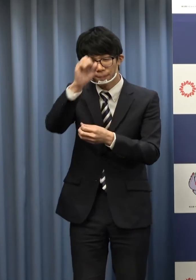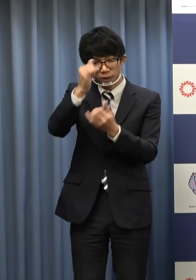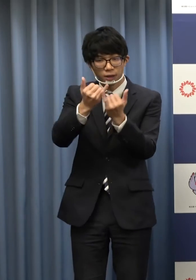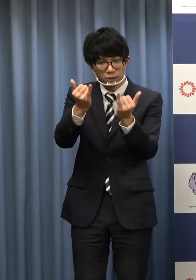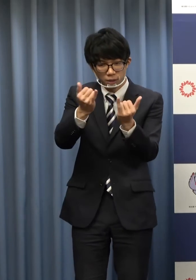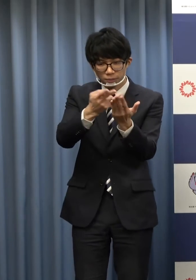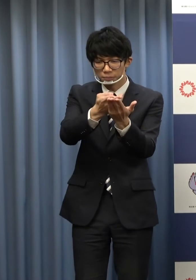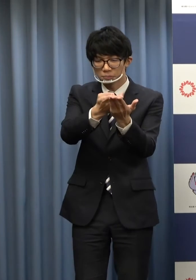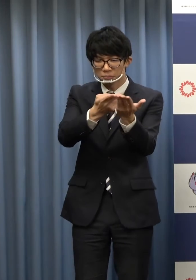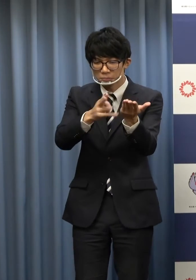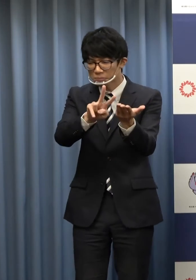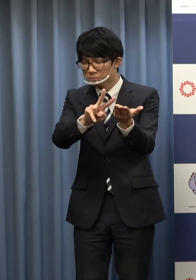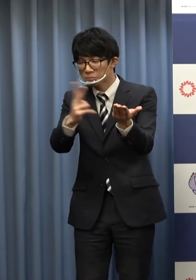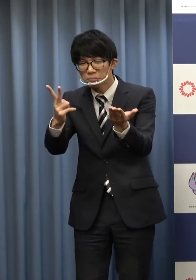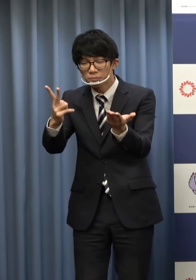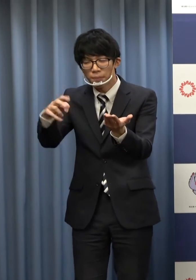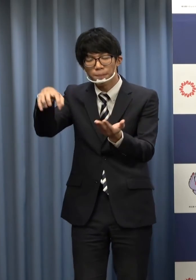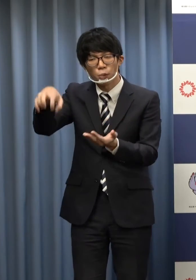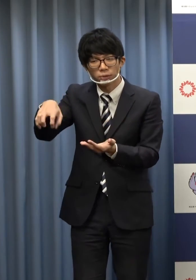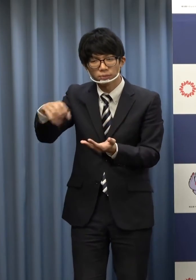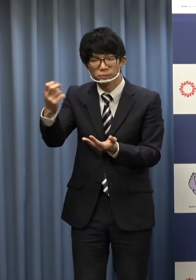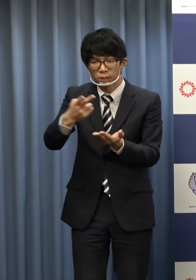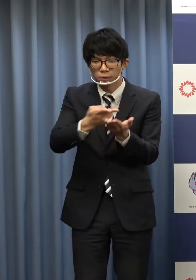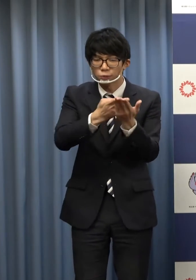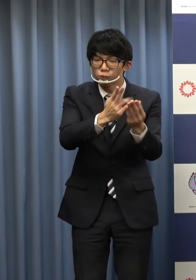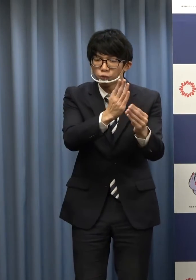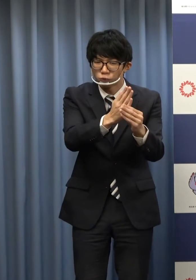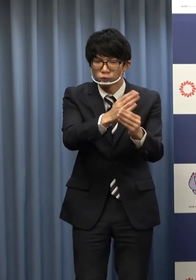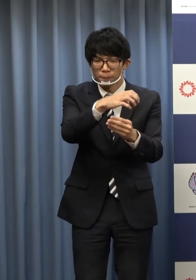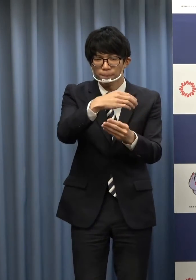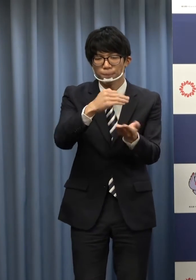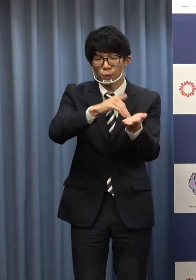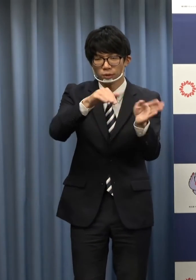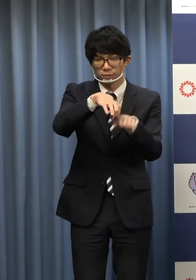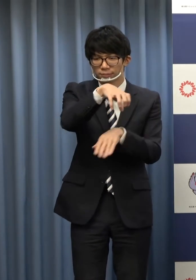その転院をさせる方、転院元の病院も含めて